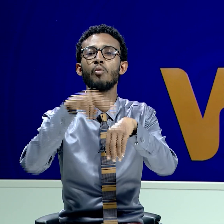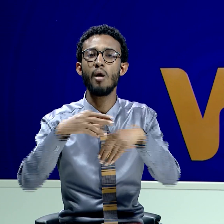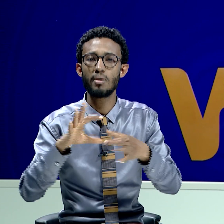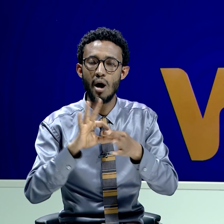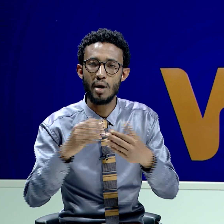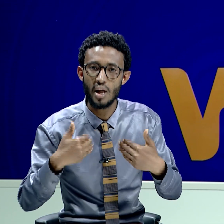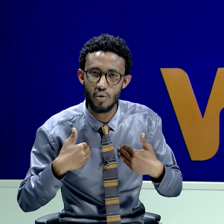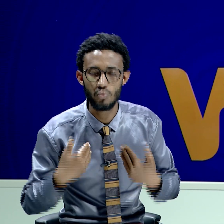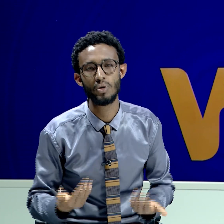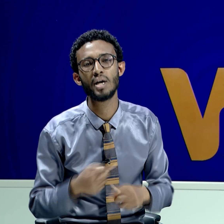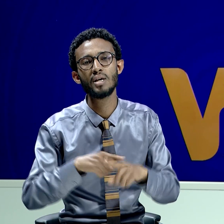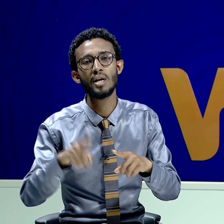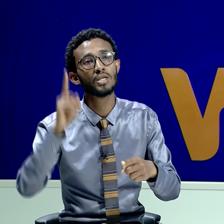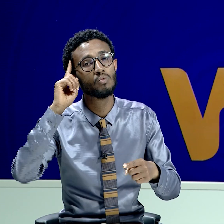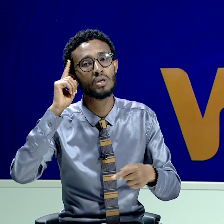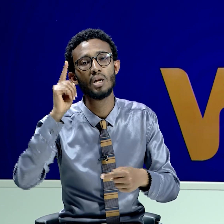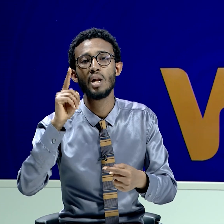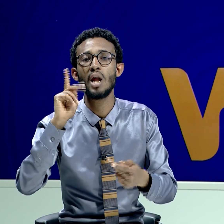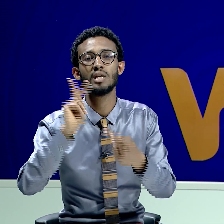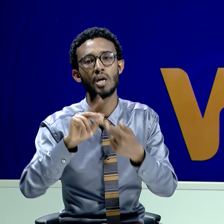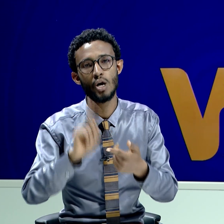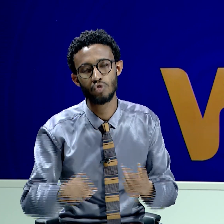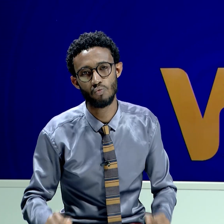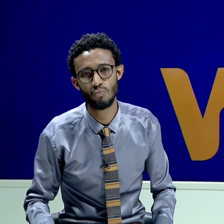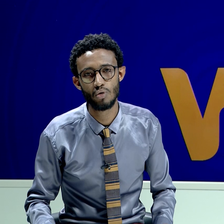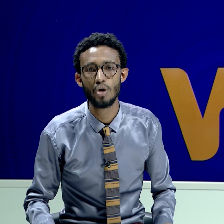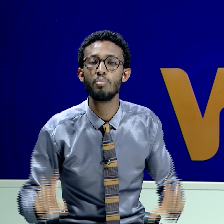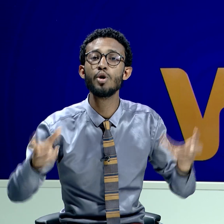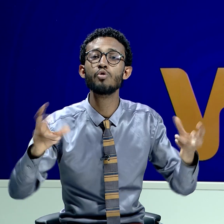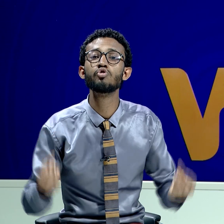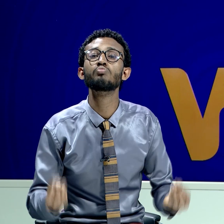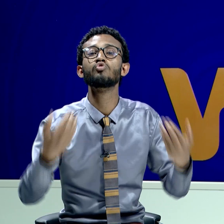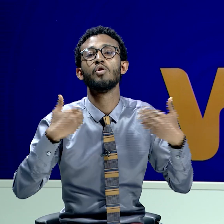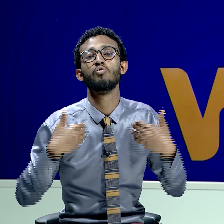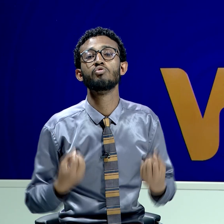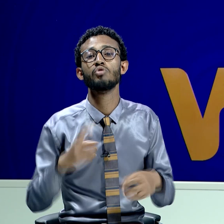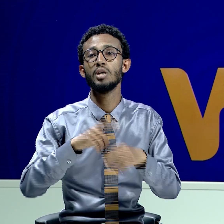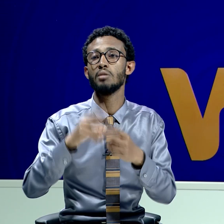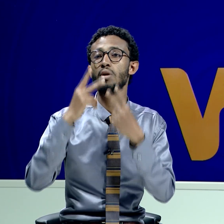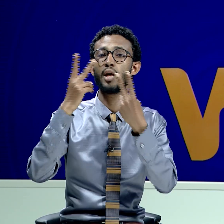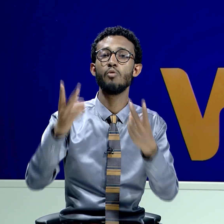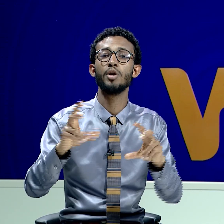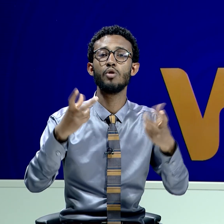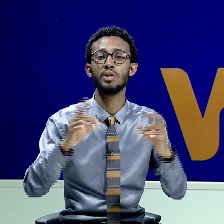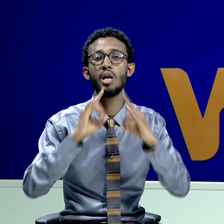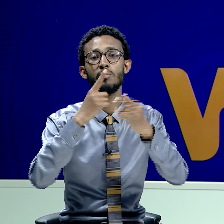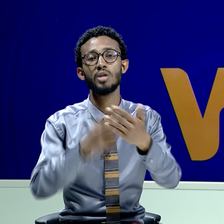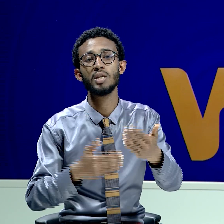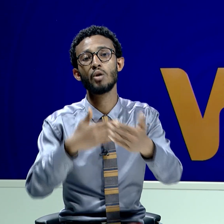ተቋማት ማህበራት አሉ። ነገር ግን ያስቡትን ያላሳካልቸው ሚዲያዎቹም ብዙ አሉ። ብዙ ጊዜ የምንታየው ሚዲያዎች ዜና ብቻ ያሳቅቡ